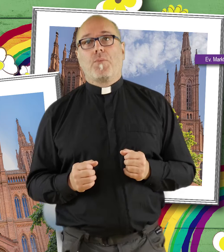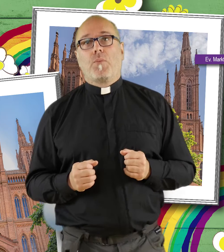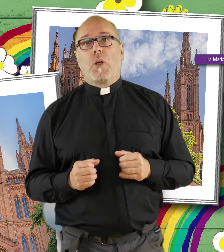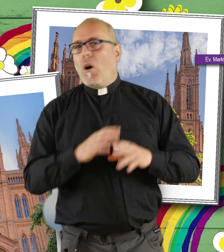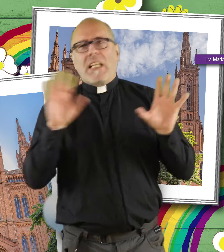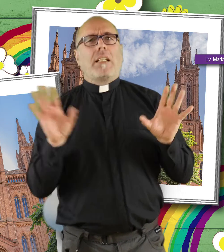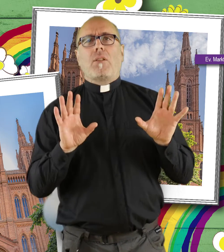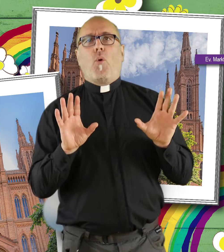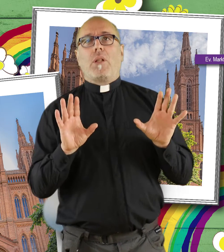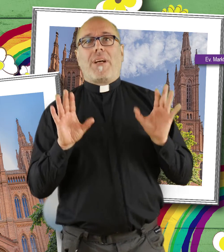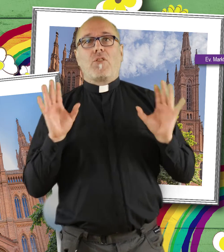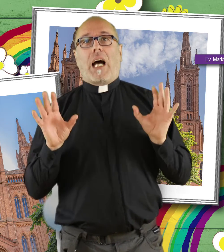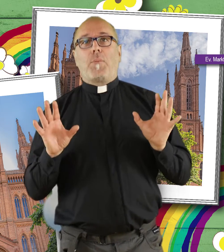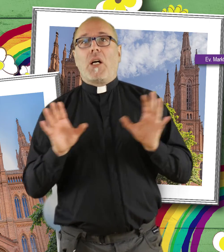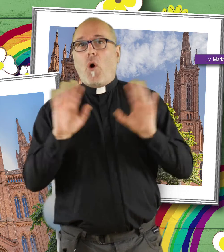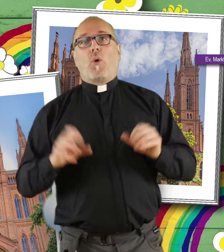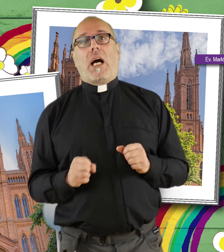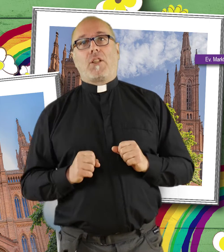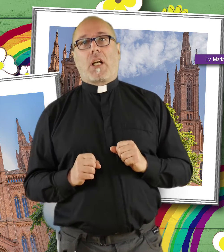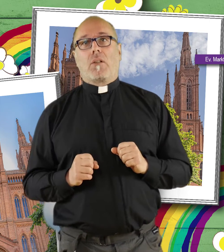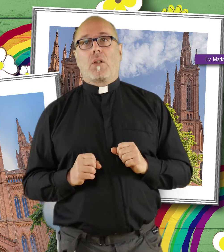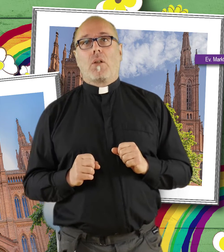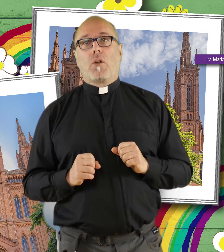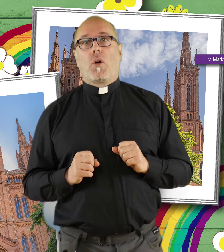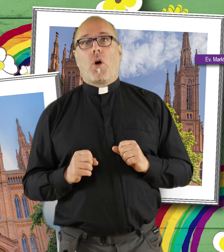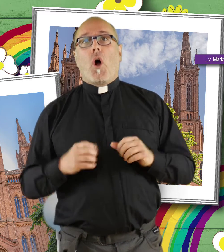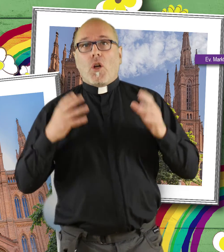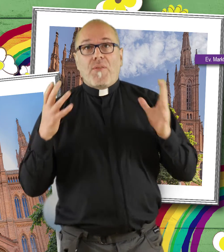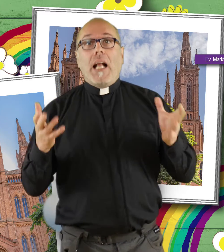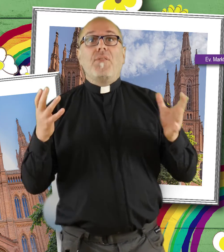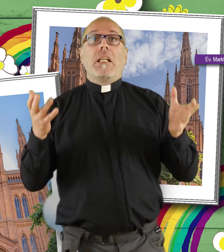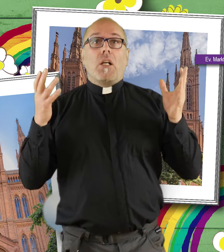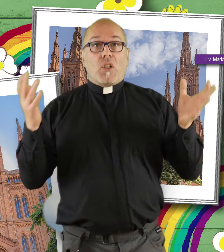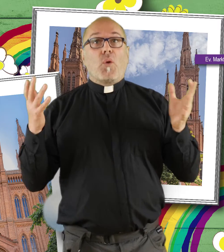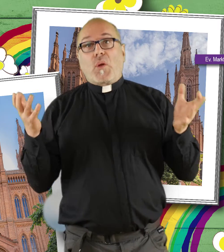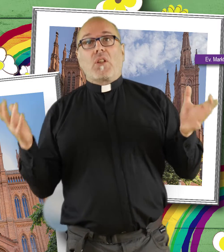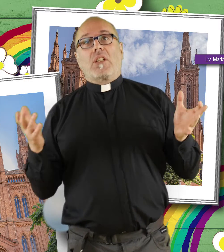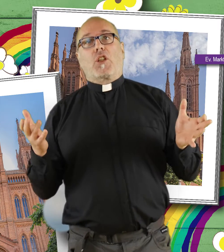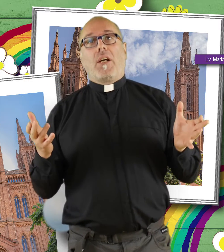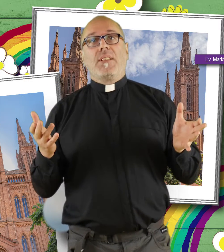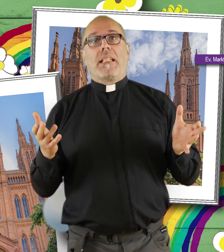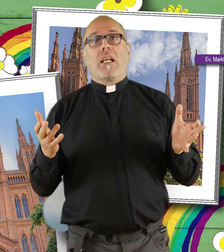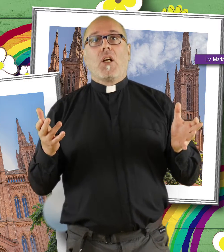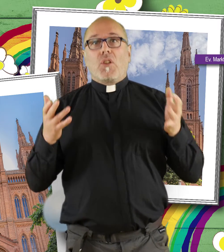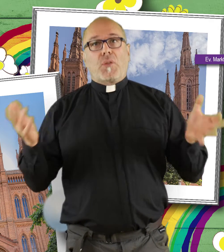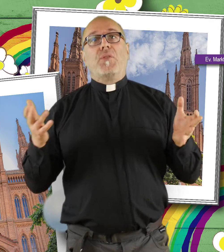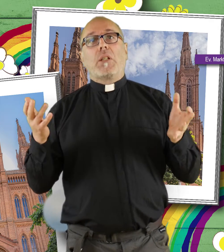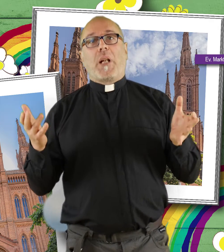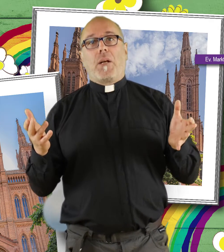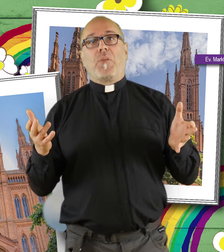und es geht ohne wenn und aber ohne einschränkung und weil wir so von gott geschaffen sind dürfen wir so bleiben